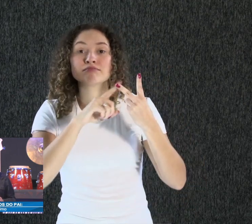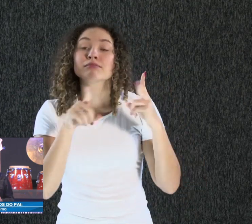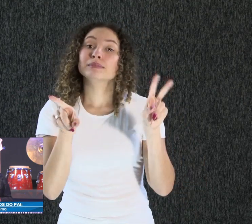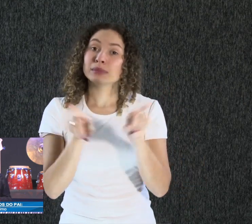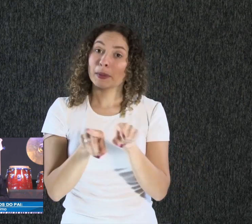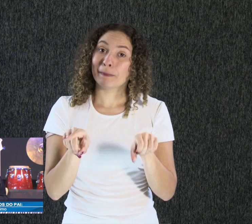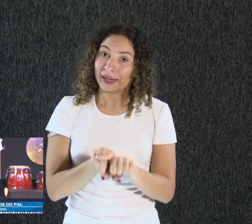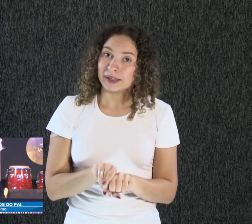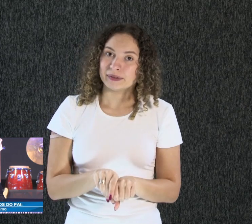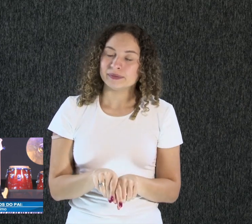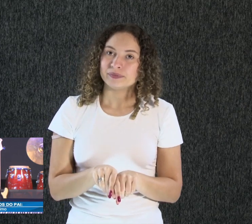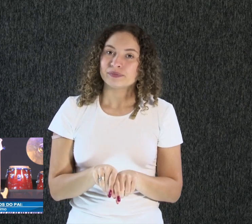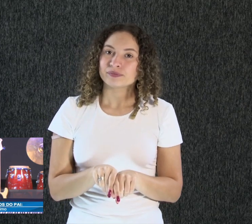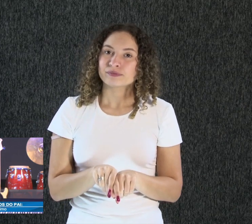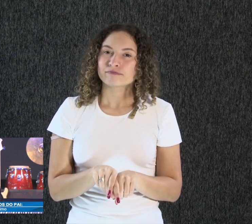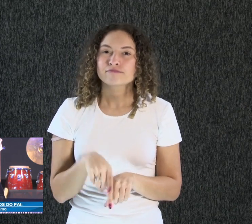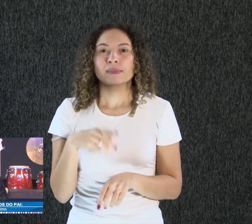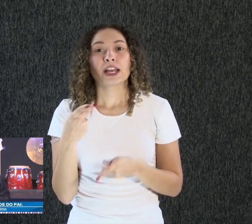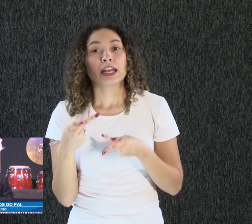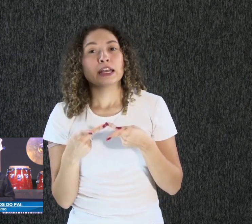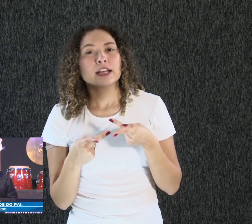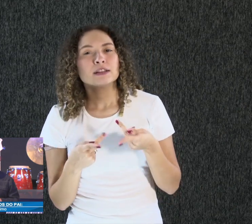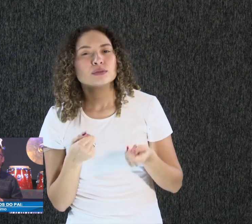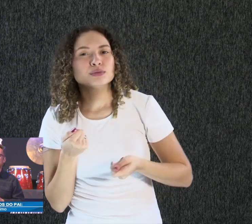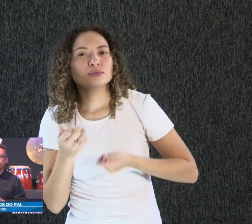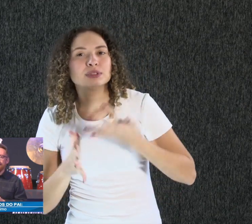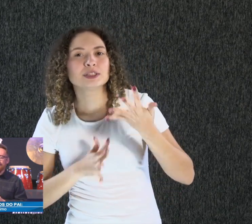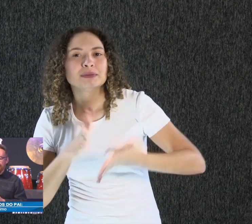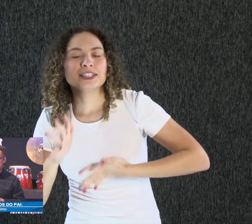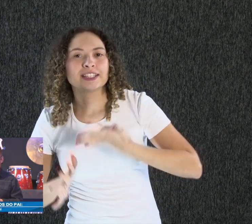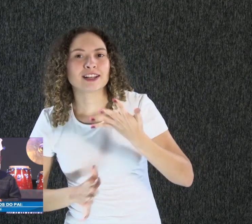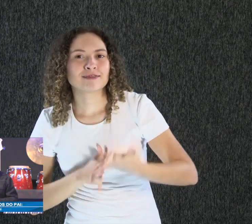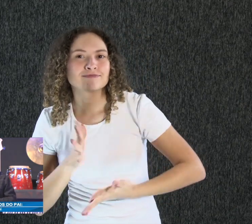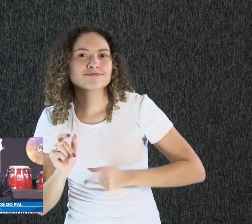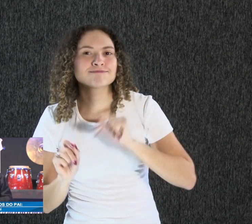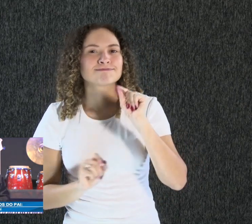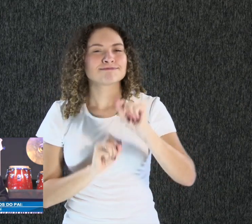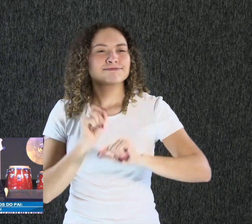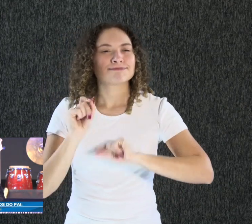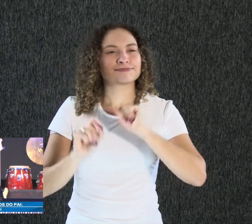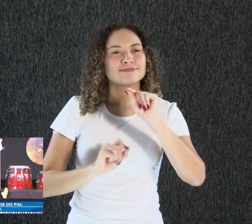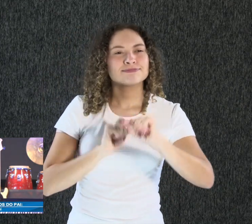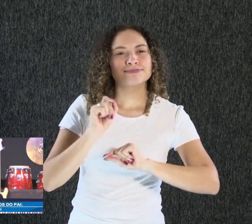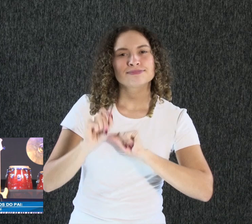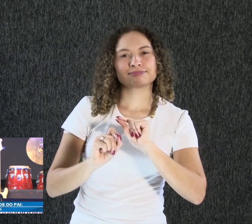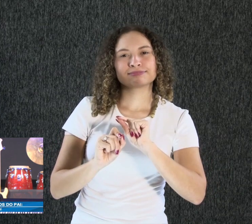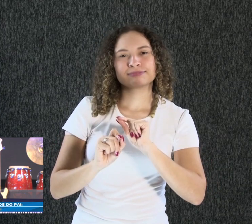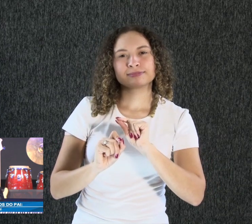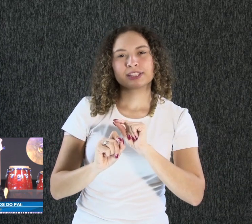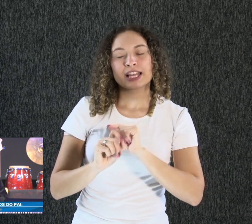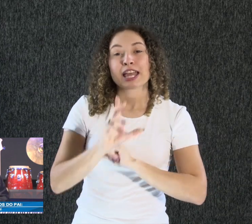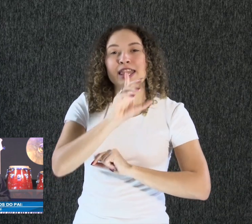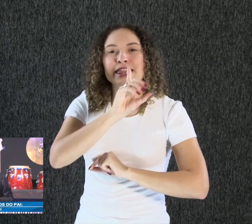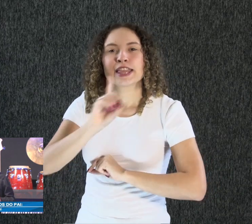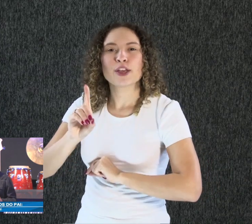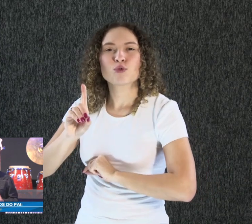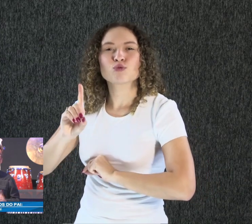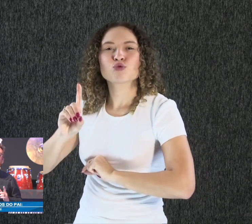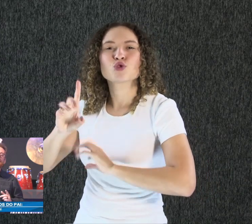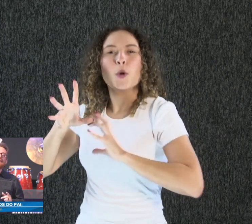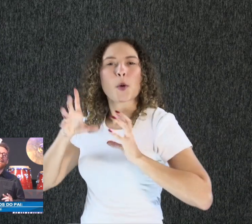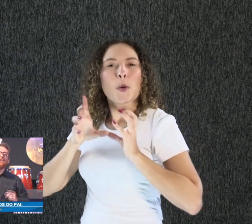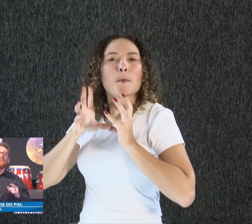Ele fala de um outro atributo deste Pai. E ele diz que esse Pai é o El Shaddai. El